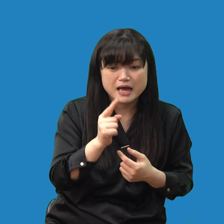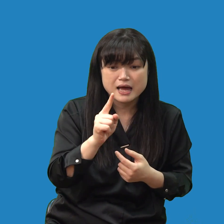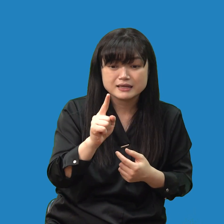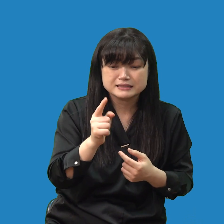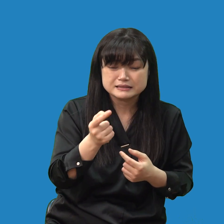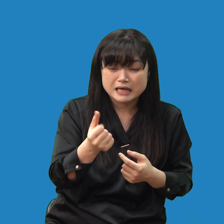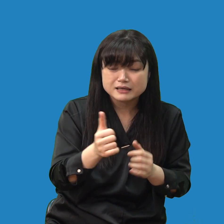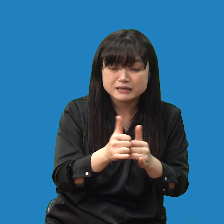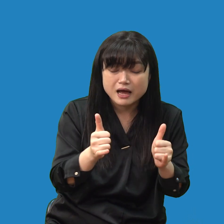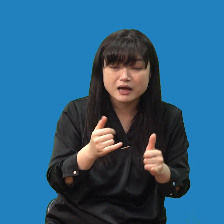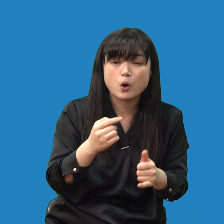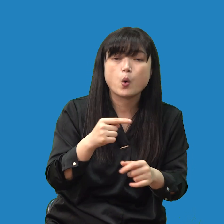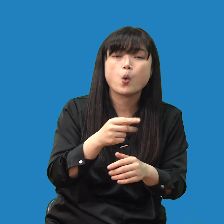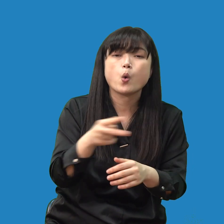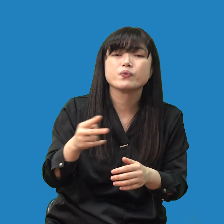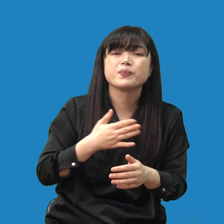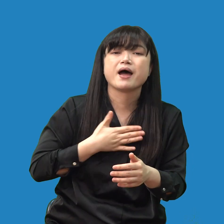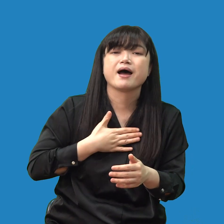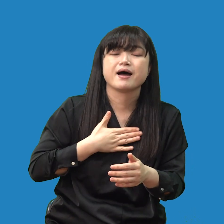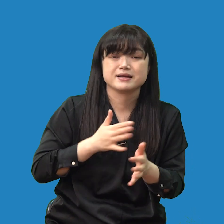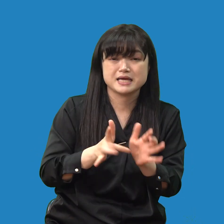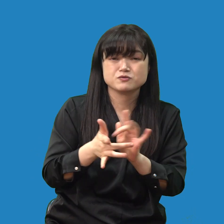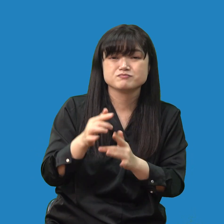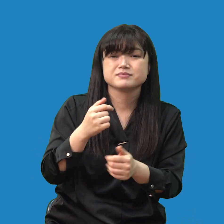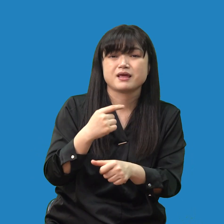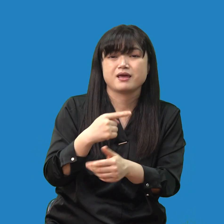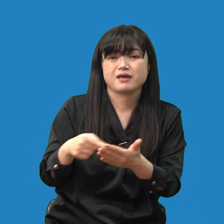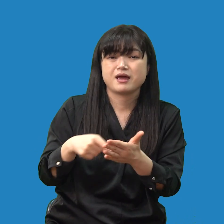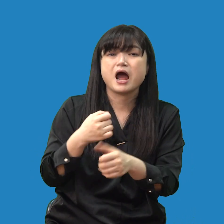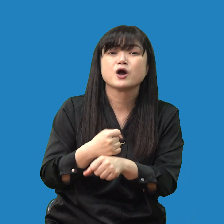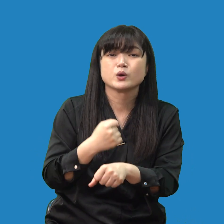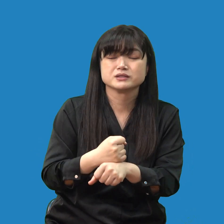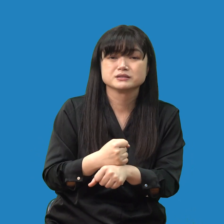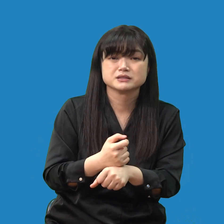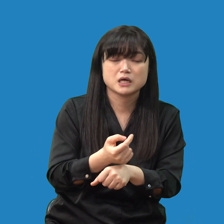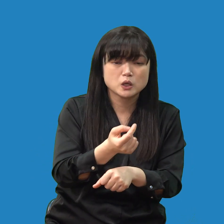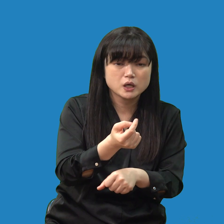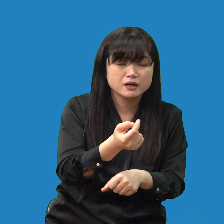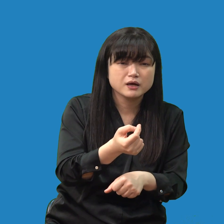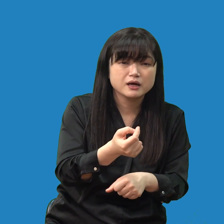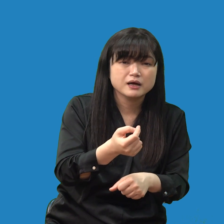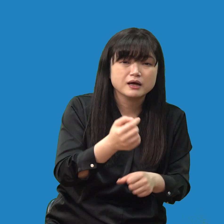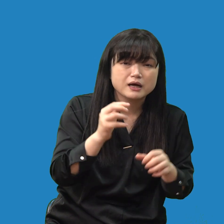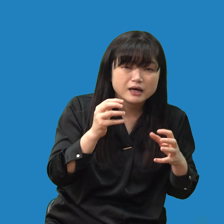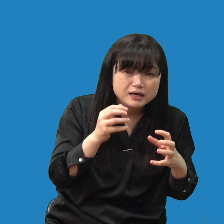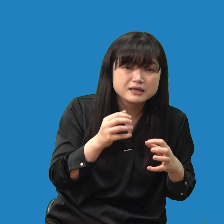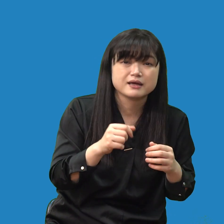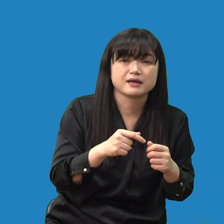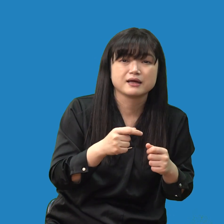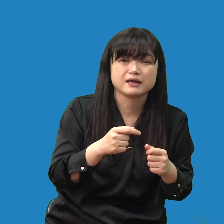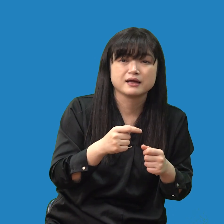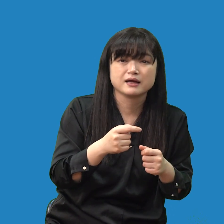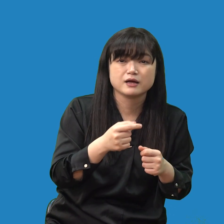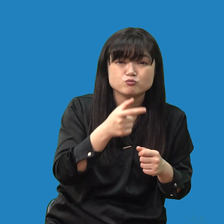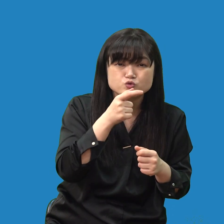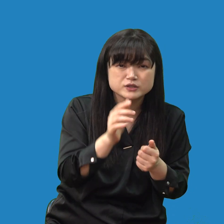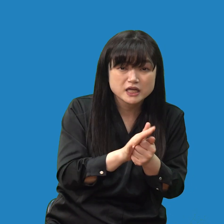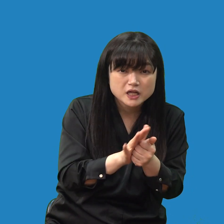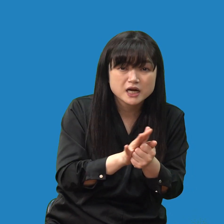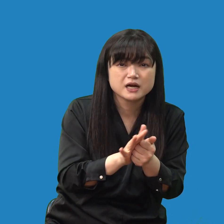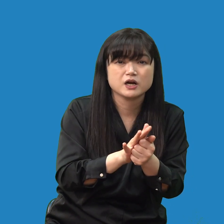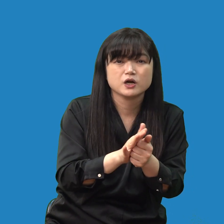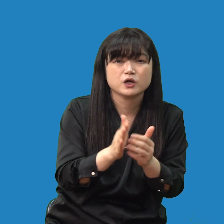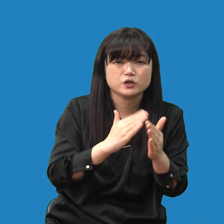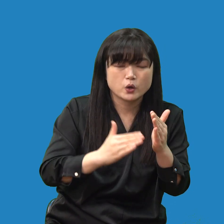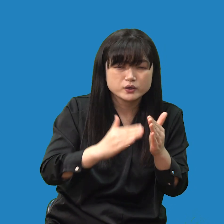한 것이 곧 나에 대해서 한 것이라 말씀하셨습니다. 소자에게 냉수 한 그릇 대접하는 것도 결단코 상을